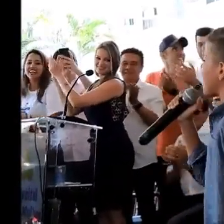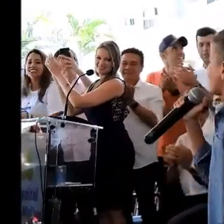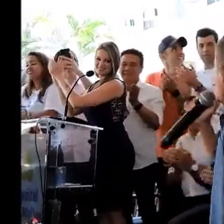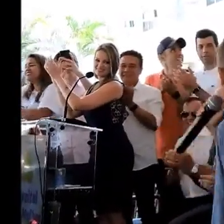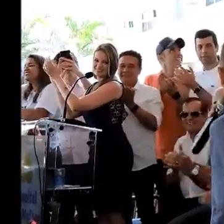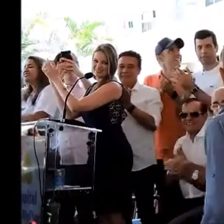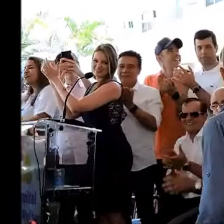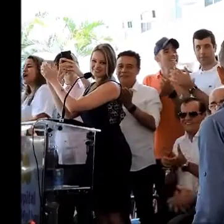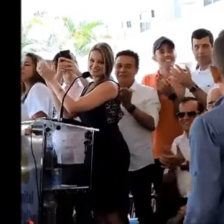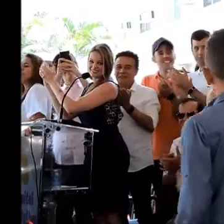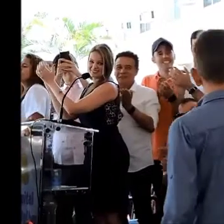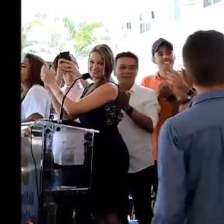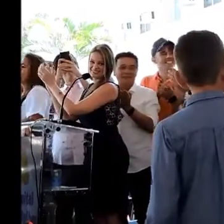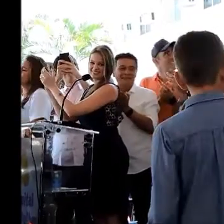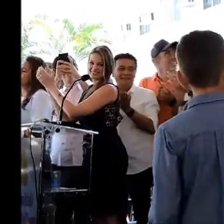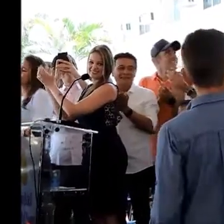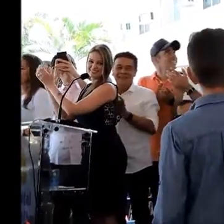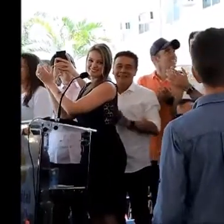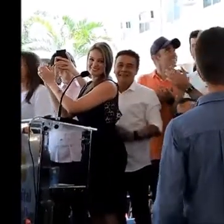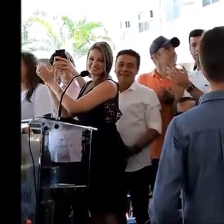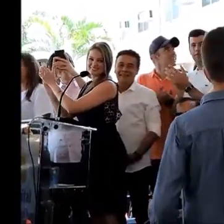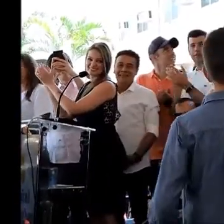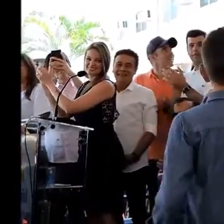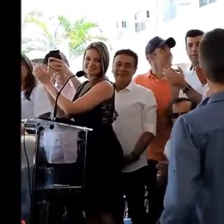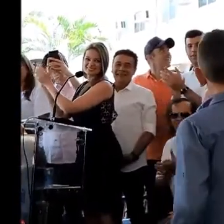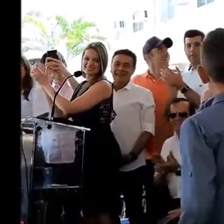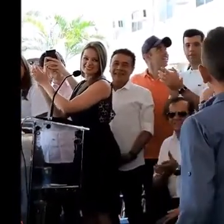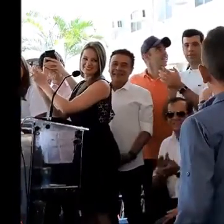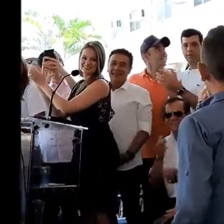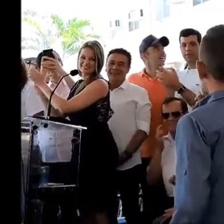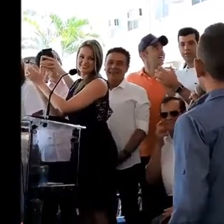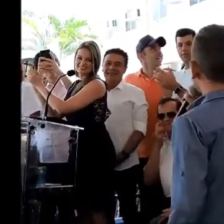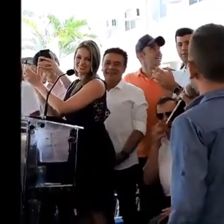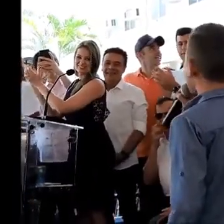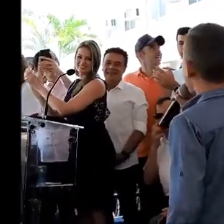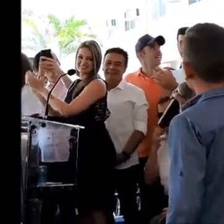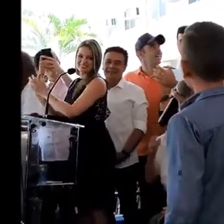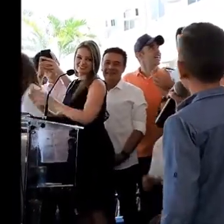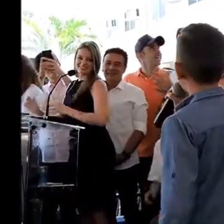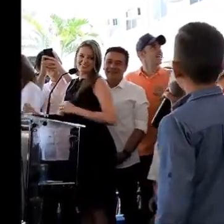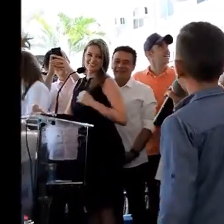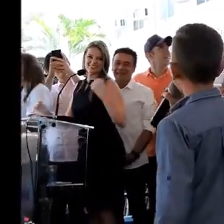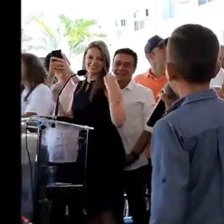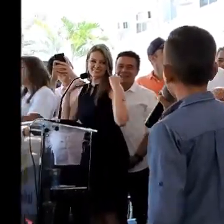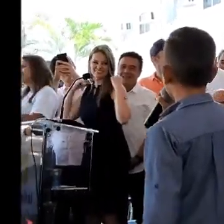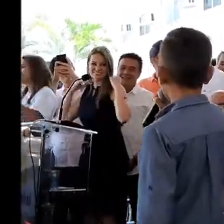adorada. Essa mulher da minha vida, minha santa